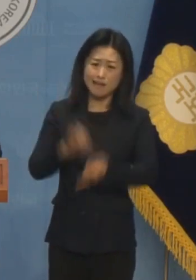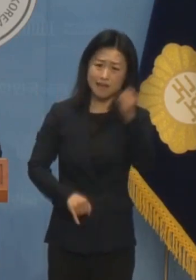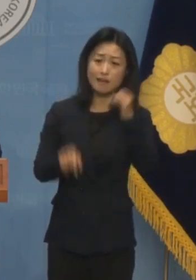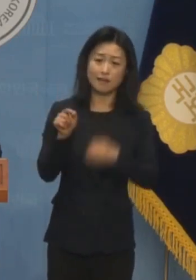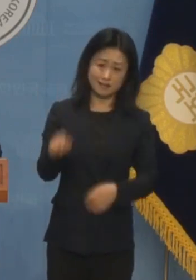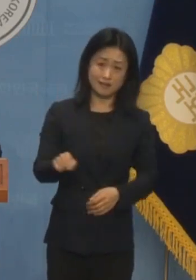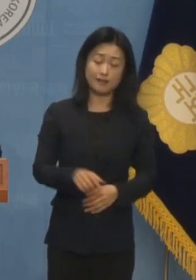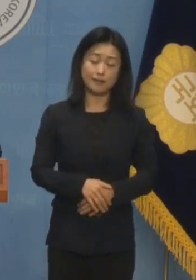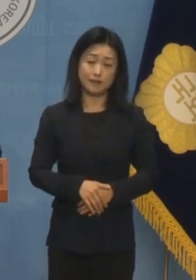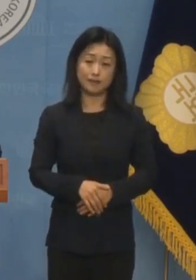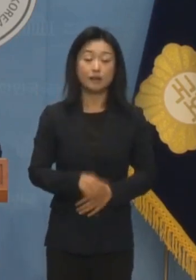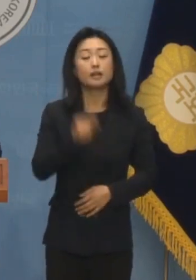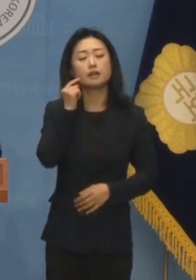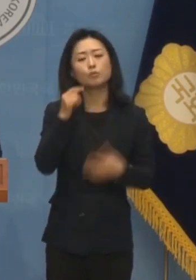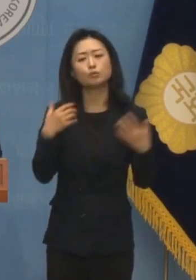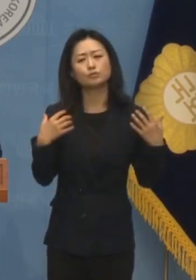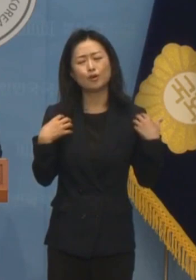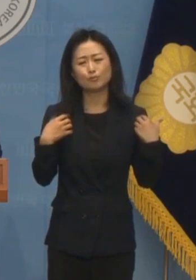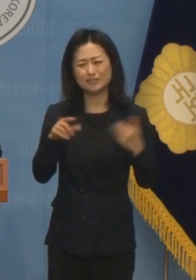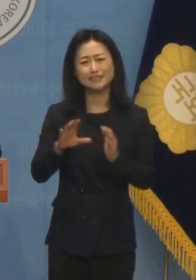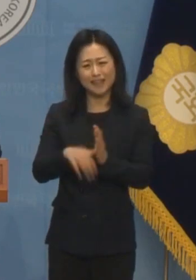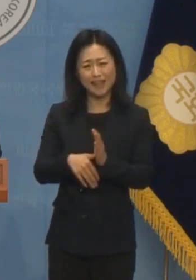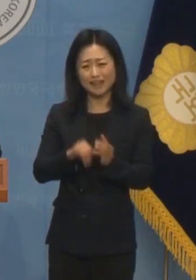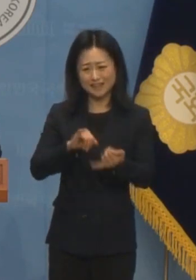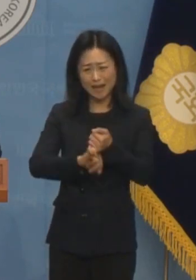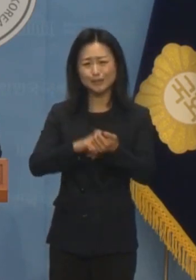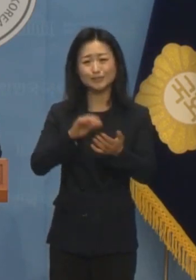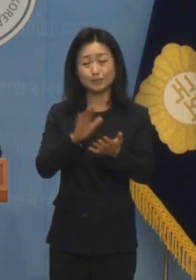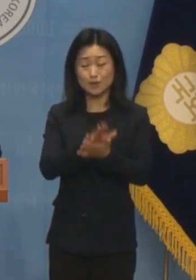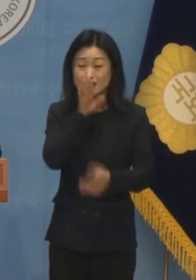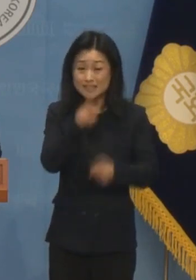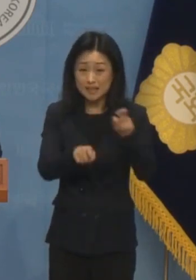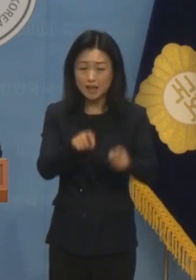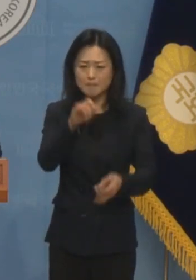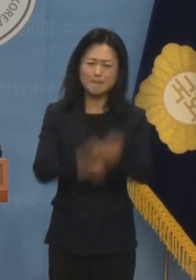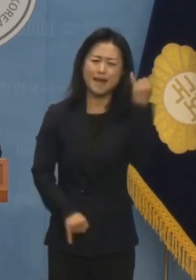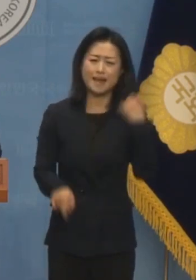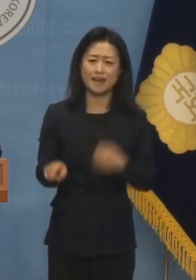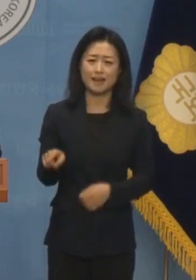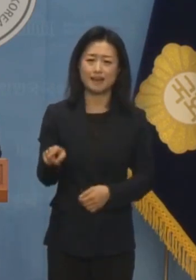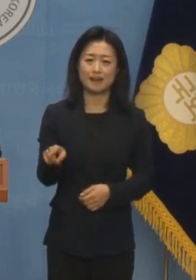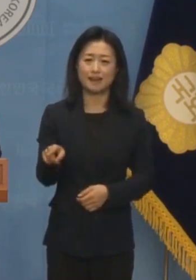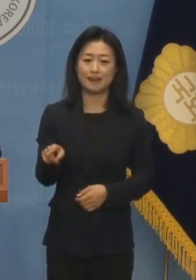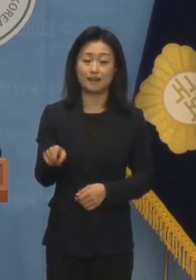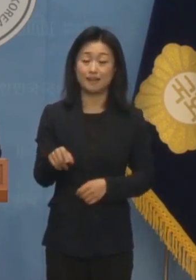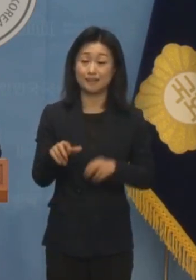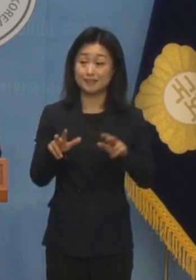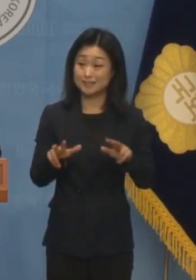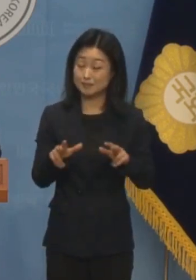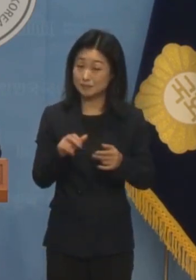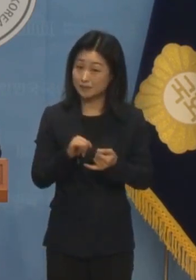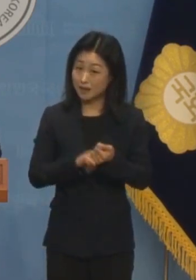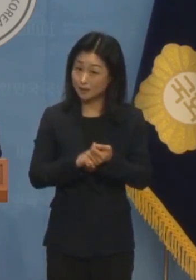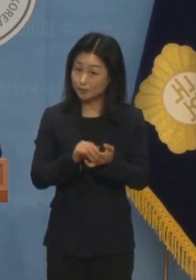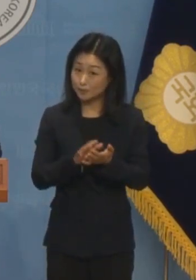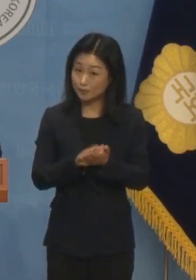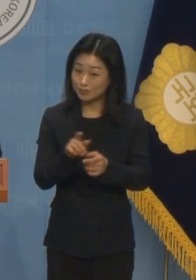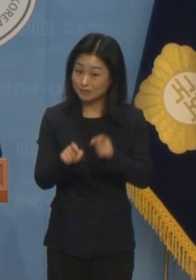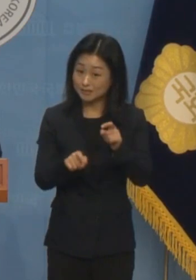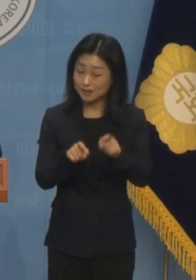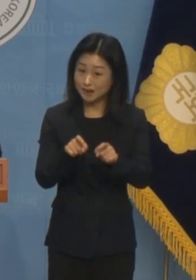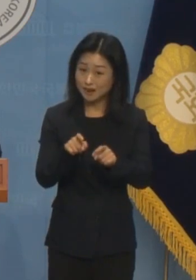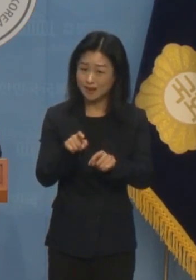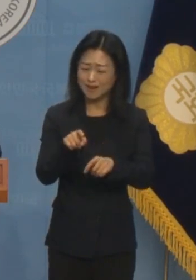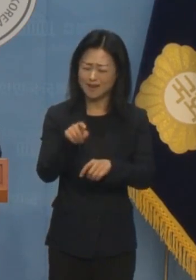않았습니다 일본 정부가 그때도 약속을 제대로 이행하지 않았기 때문에 이번에도 약속을 이행할 리 없다는